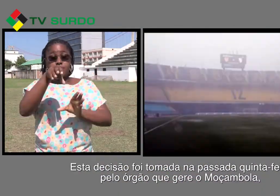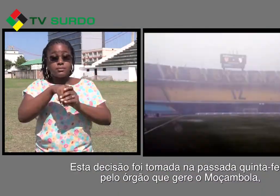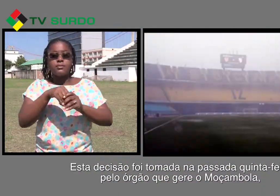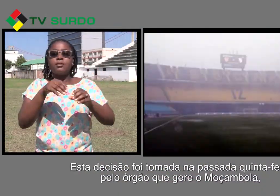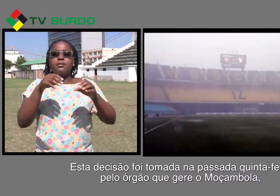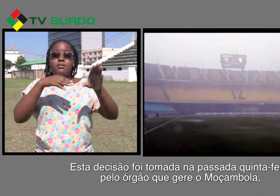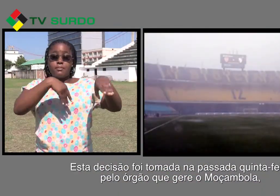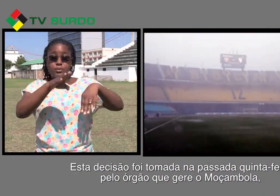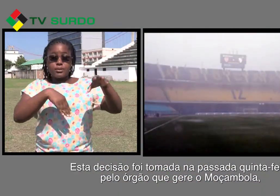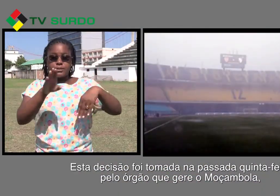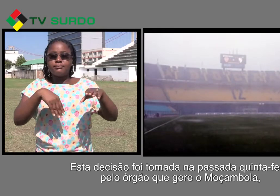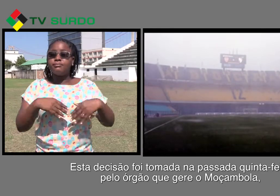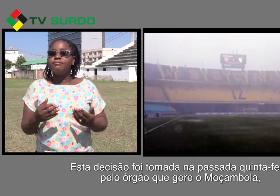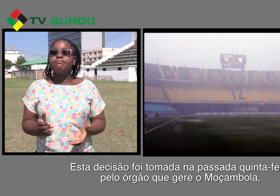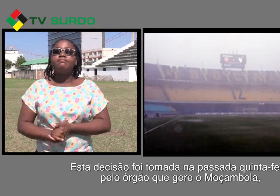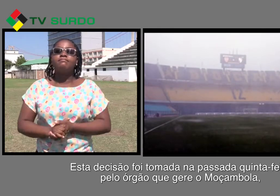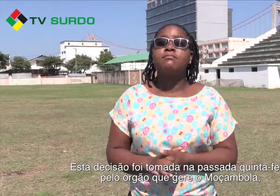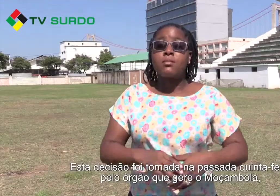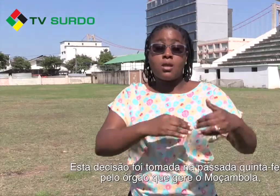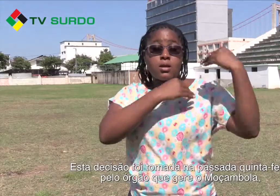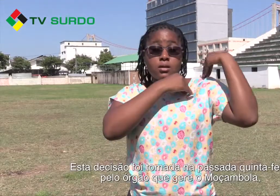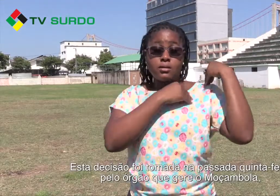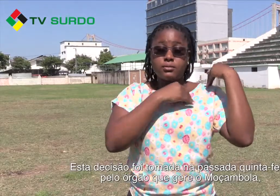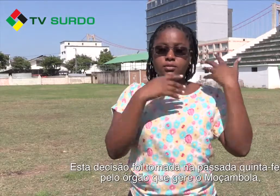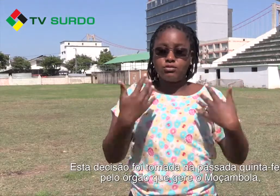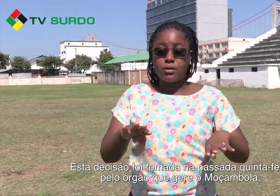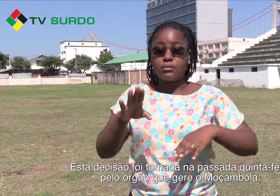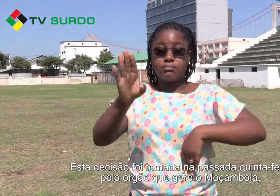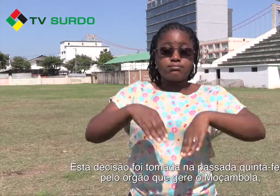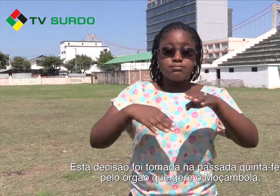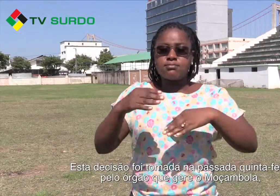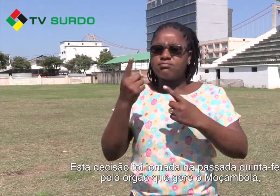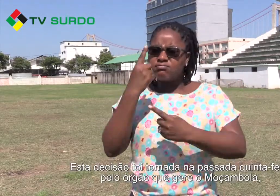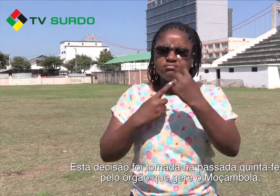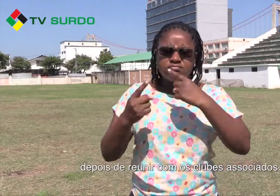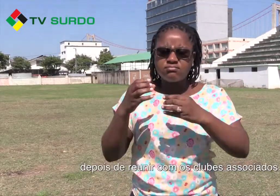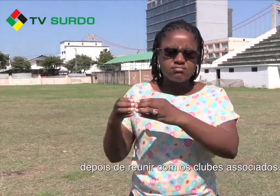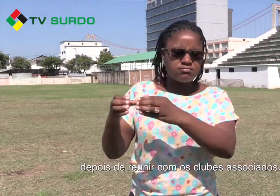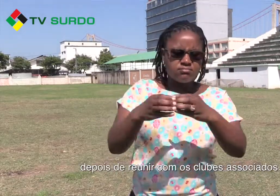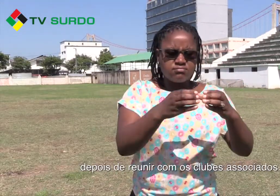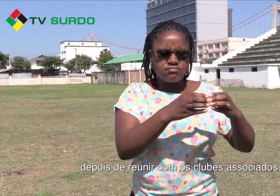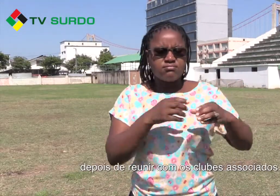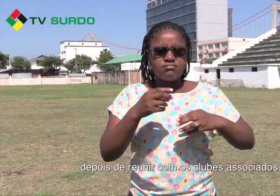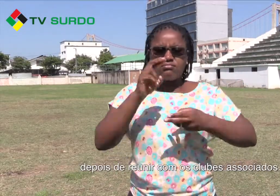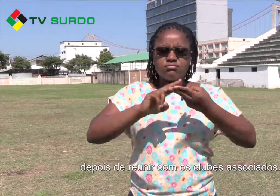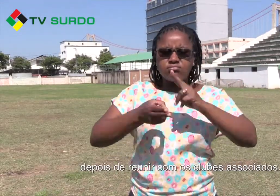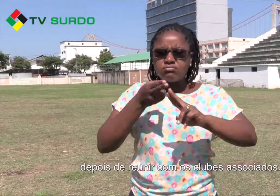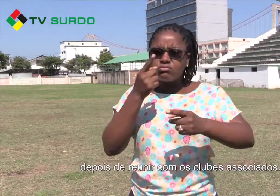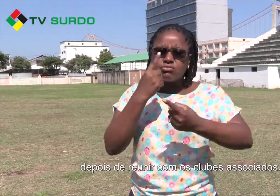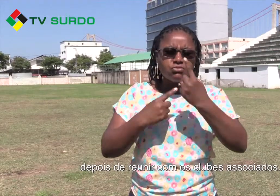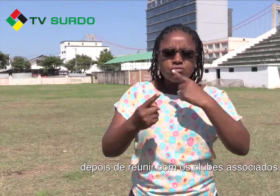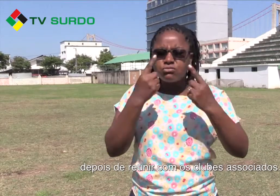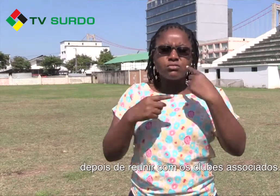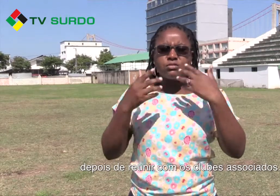Esta decisão foi tomada na passada quinta-feira pelo órgão que gera o Maçambola, depois de se reunir com os clubes associados.